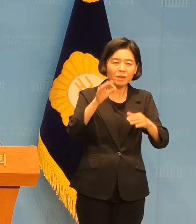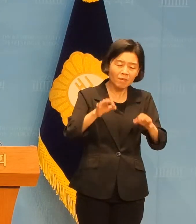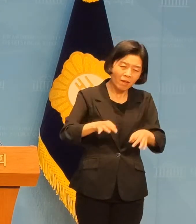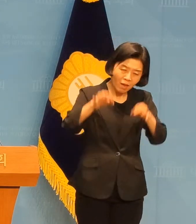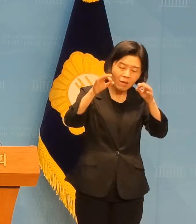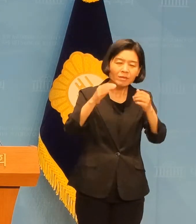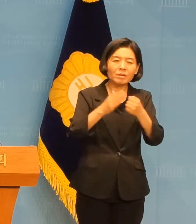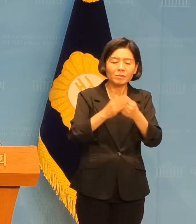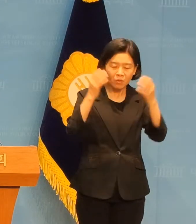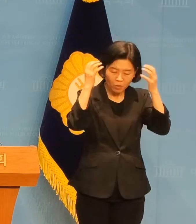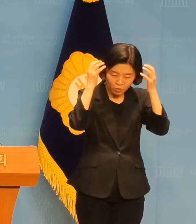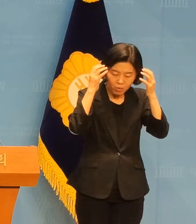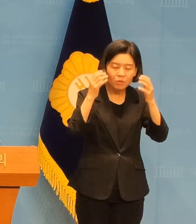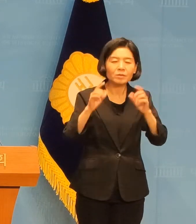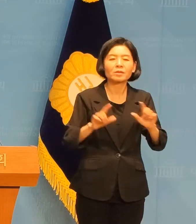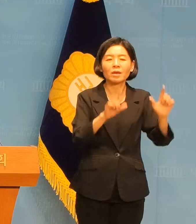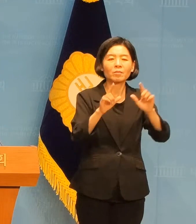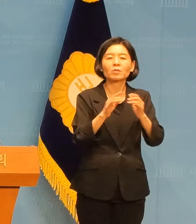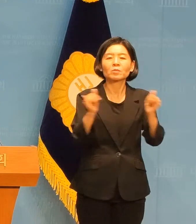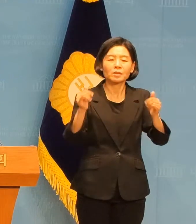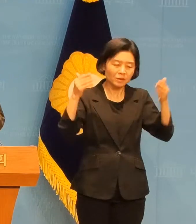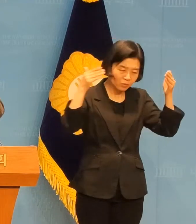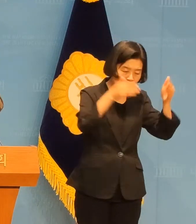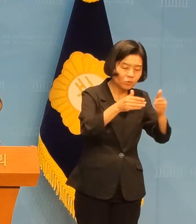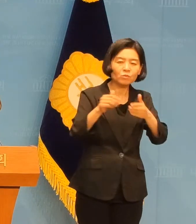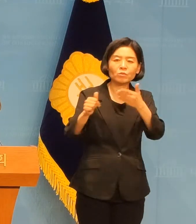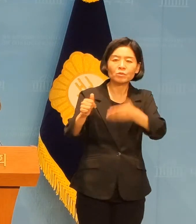합니다. 대통령과